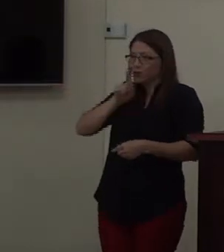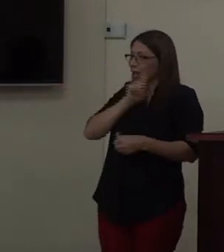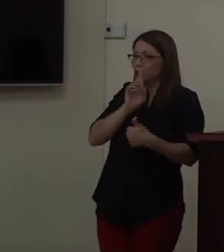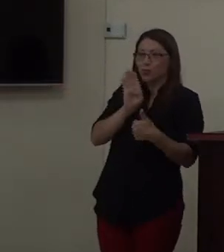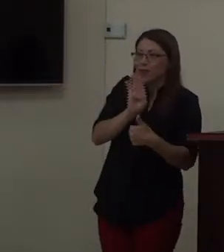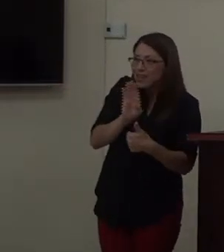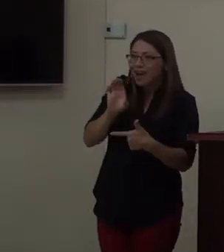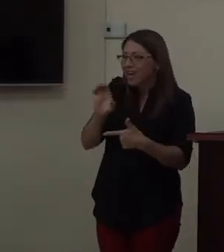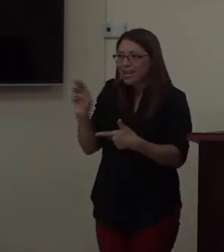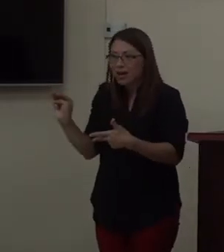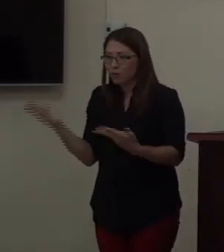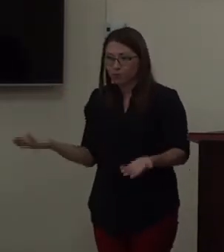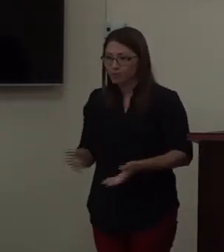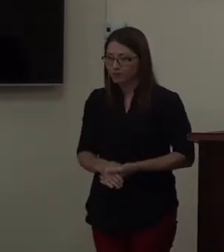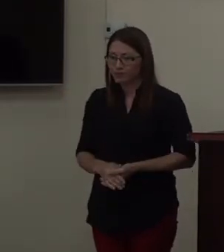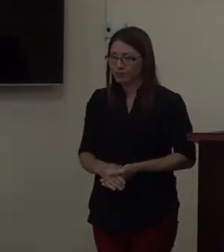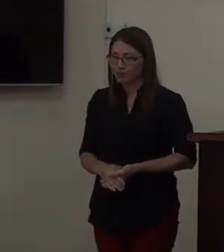¿vale? Yo